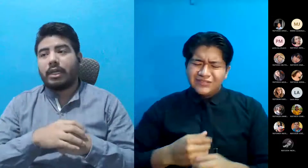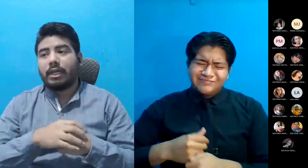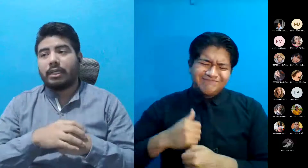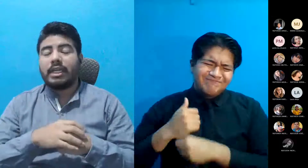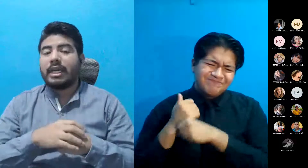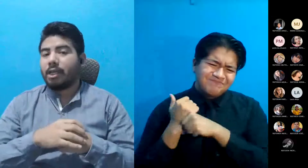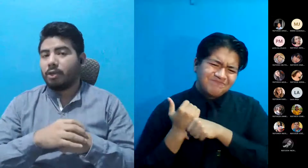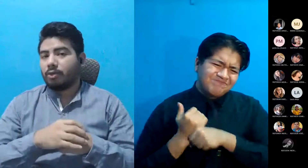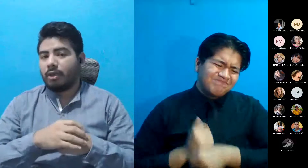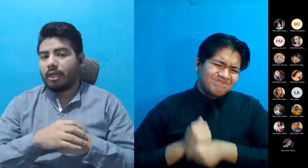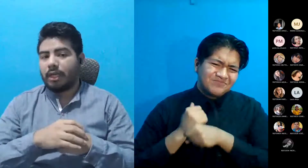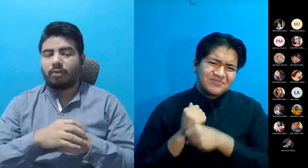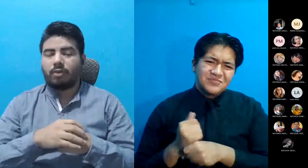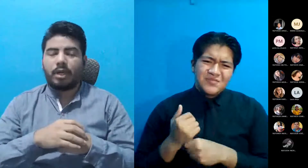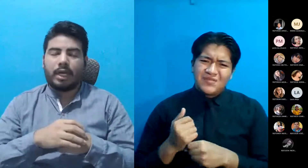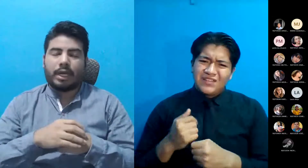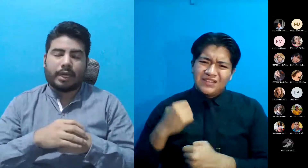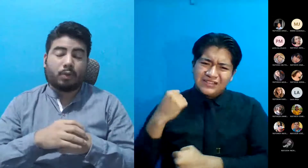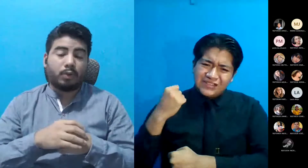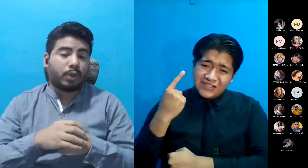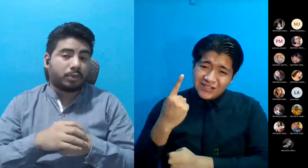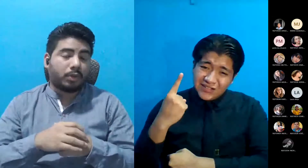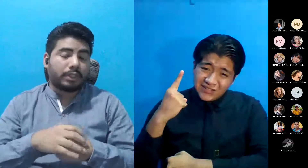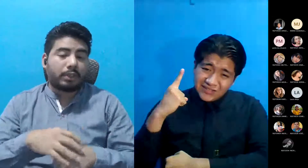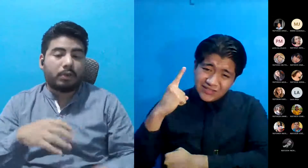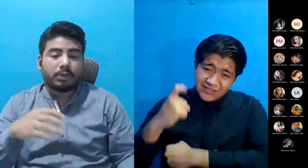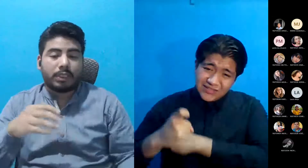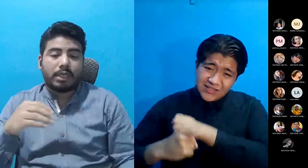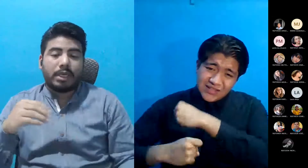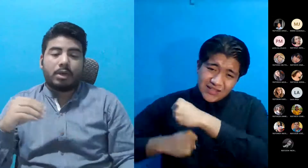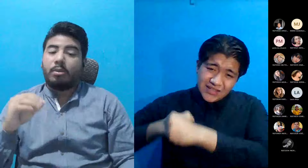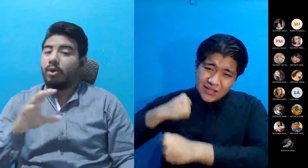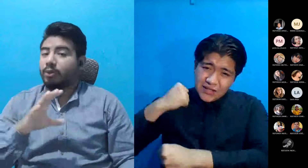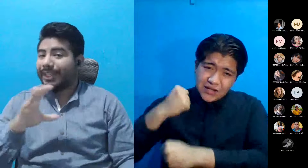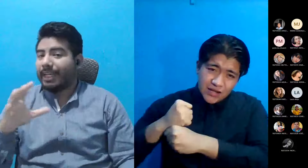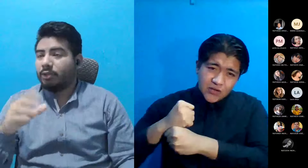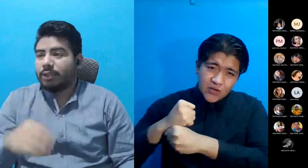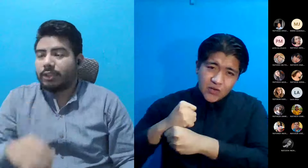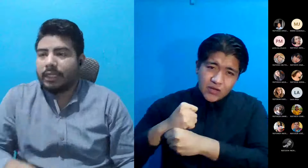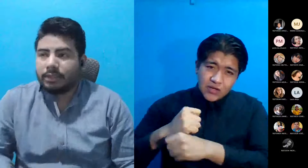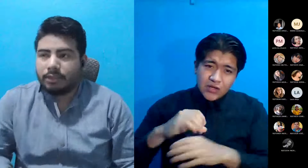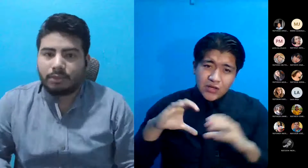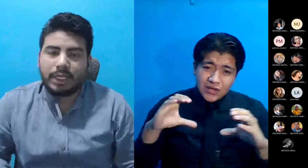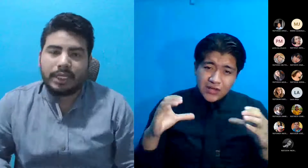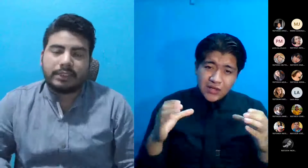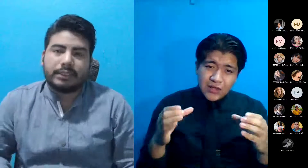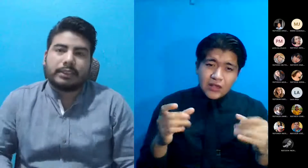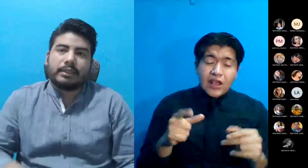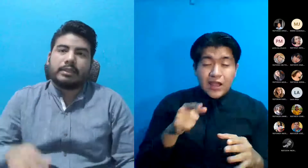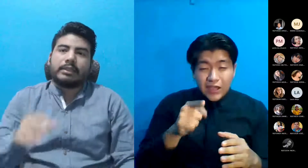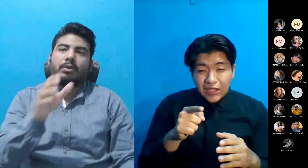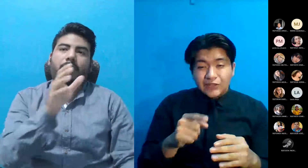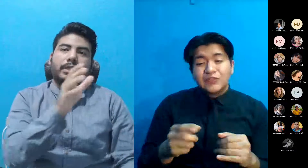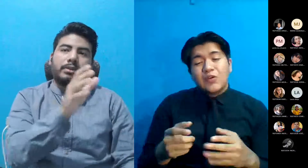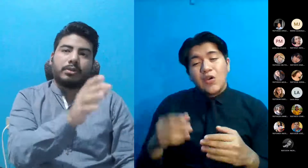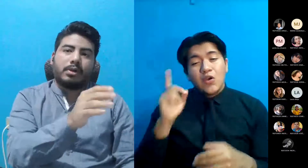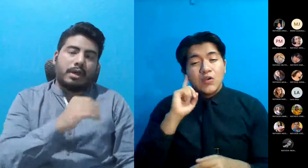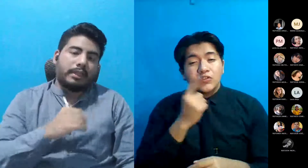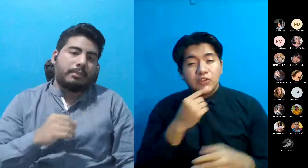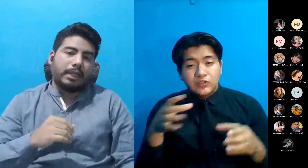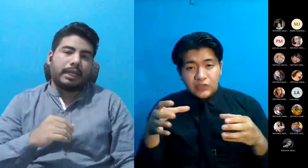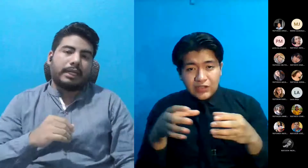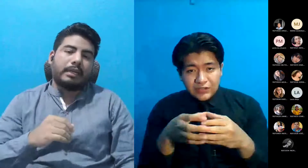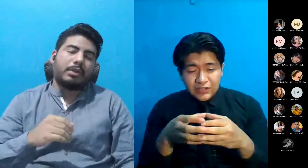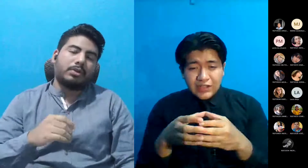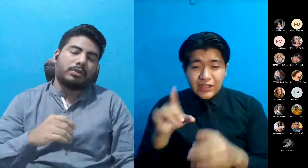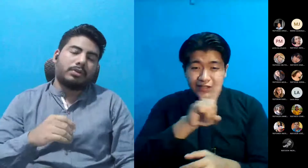durante 100 años. Esto en la cultura sorda se conoce como los 100 años de silencio. O sea, es decir, desde el